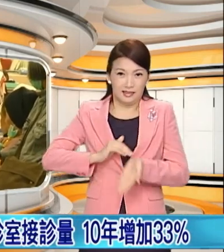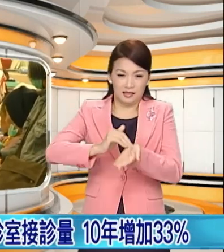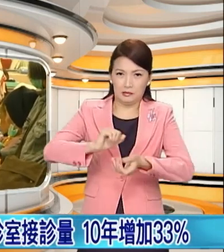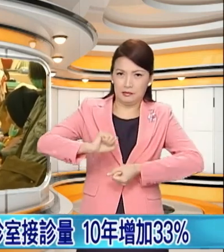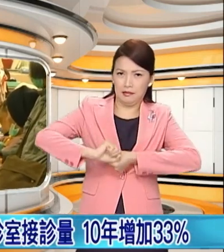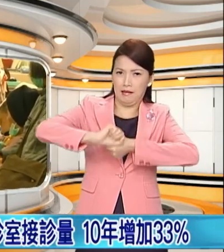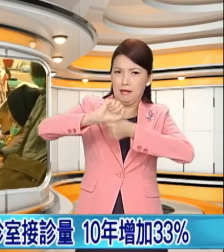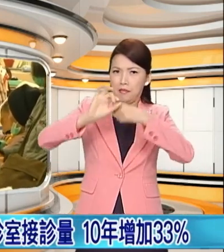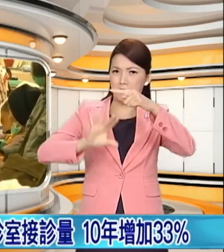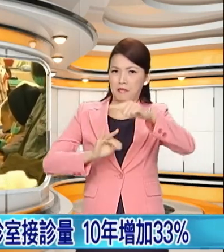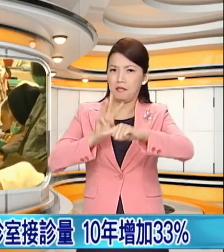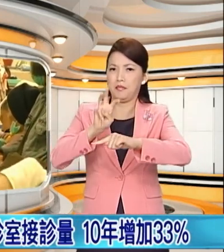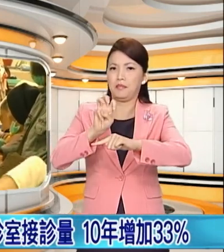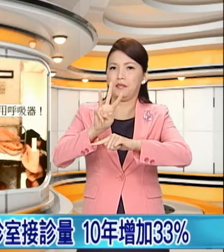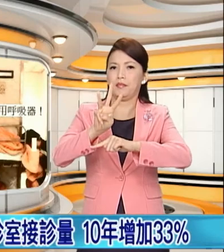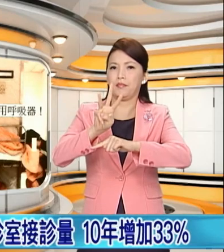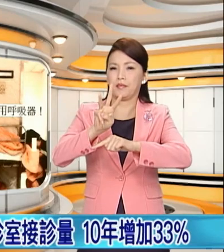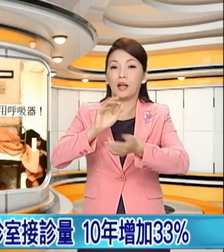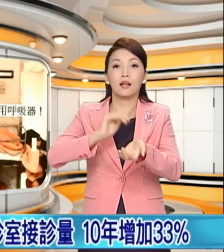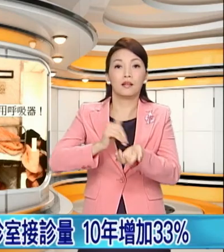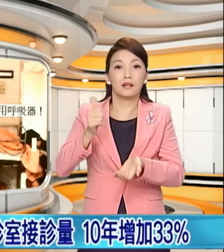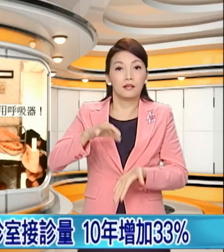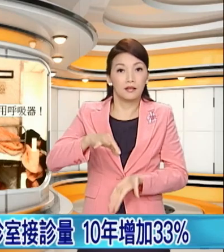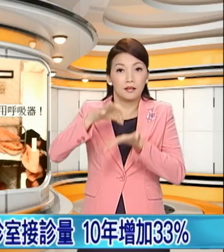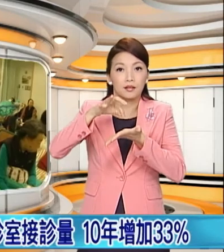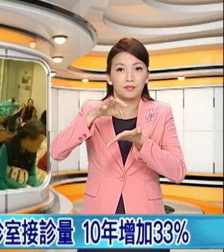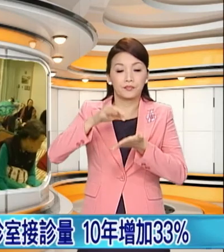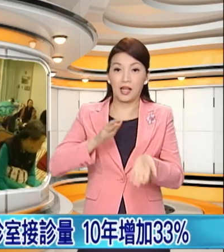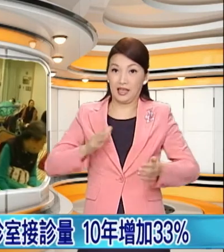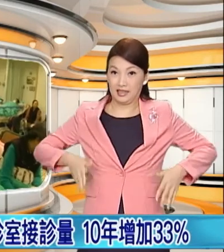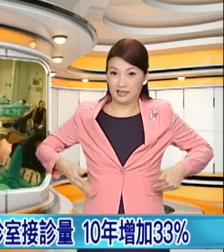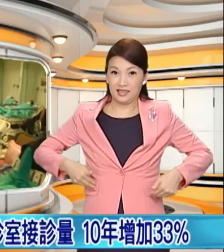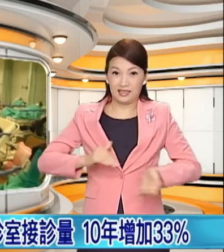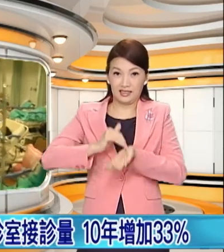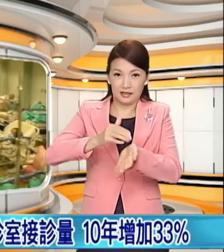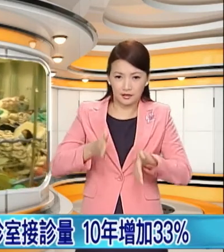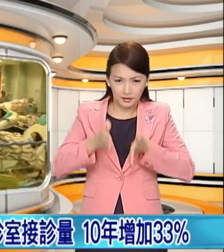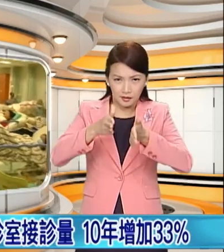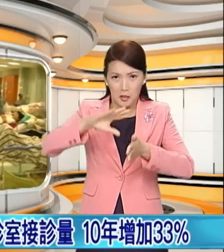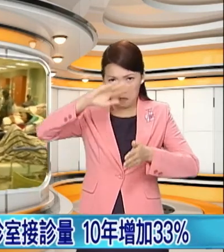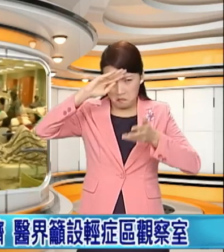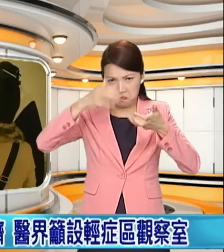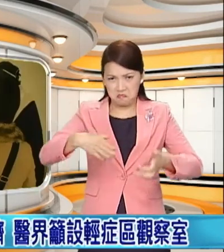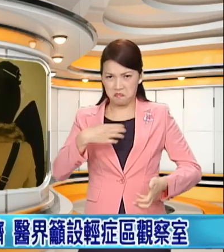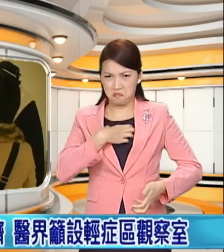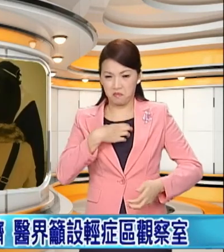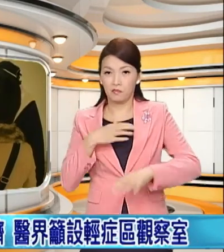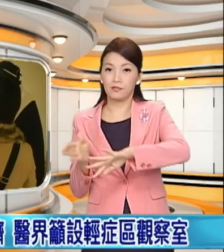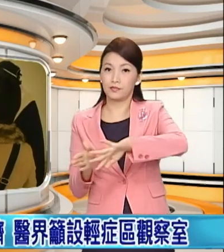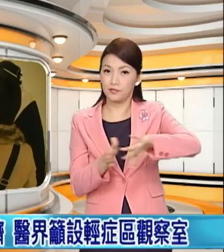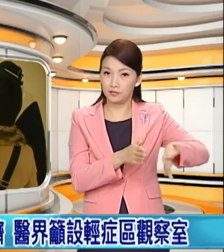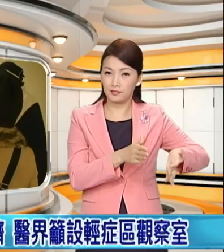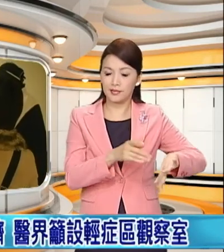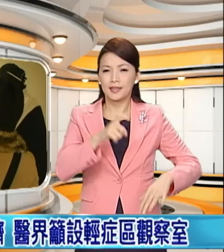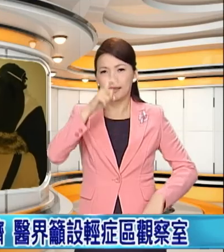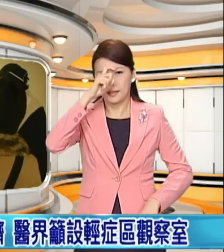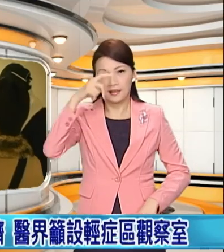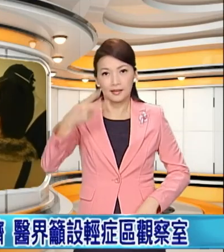加了33%。有医师建议，急诊除了救治急重症之外，最好还得要设